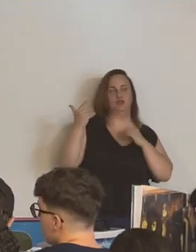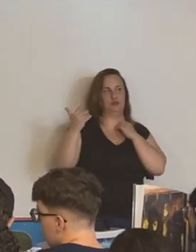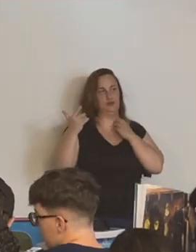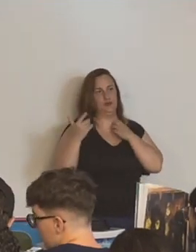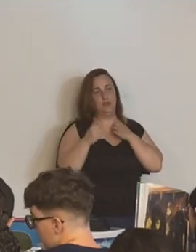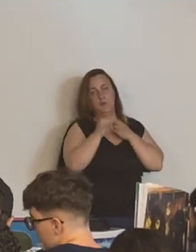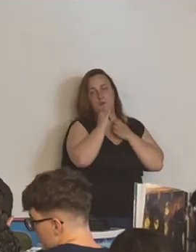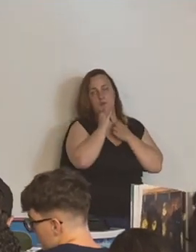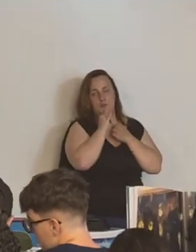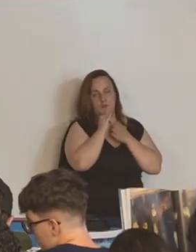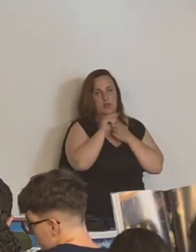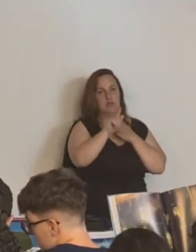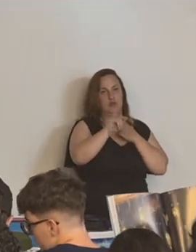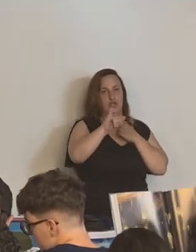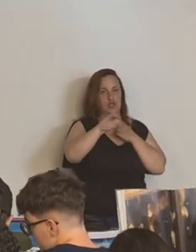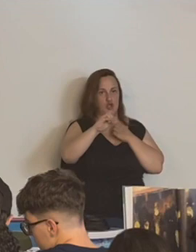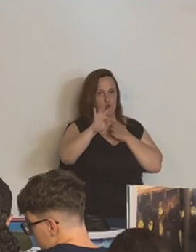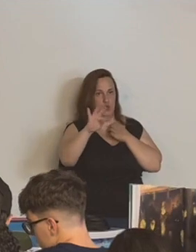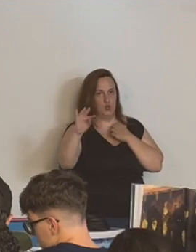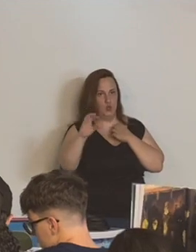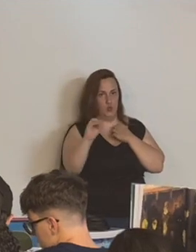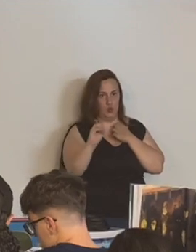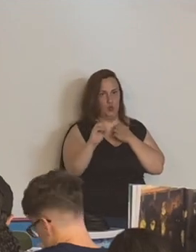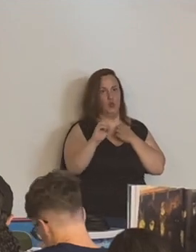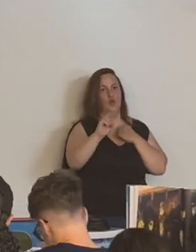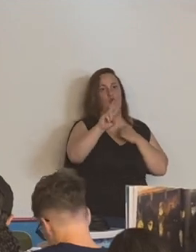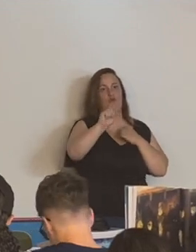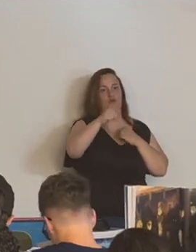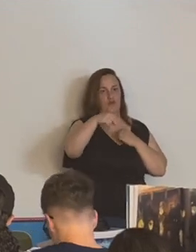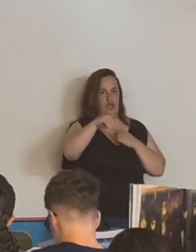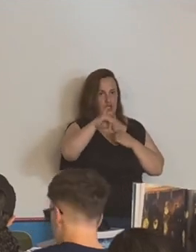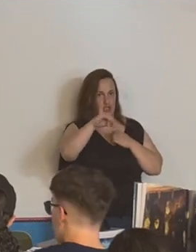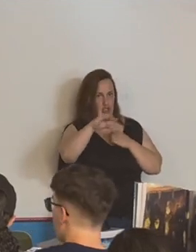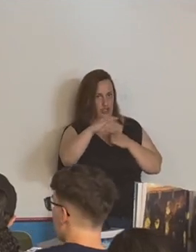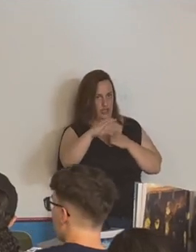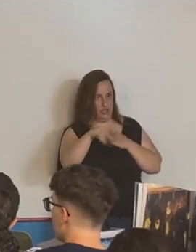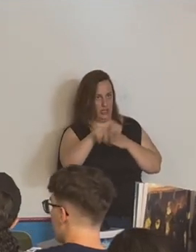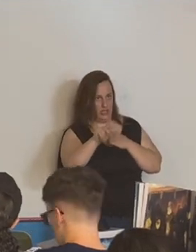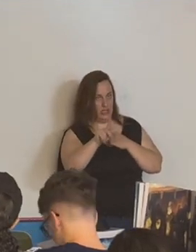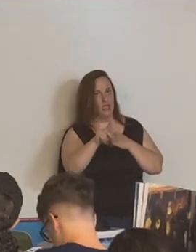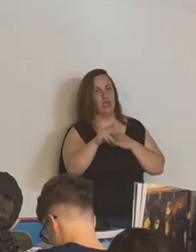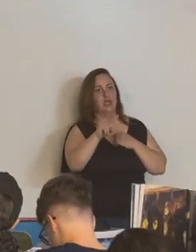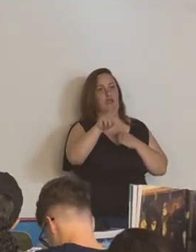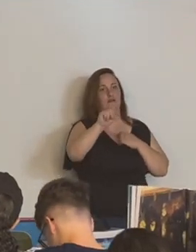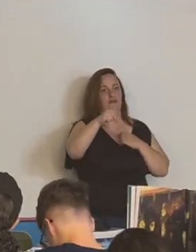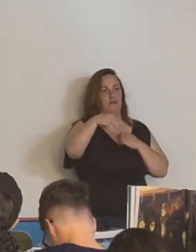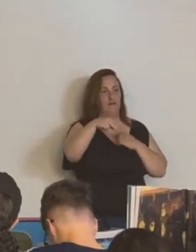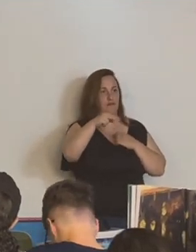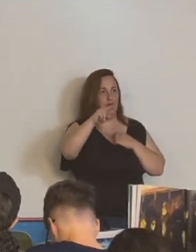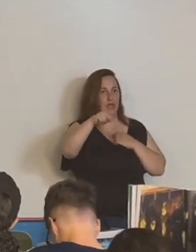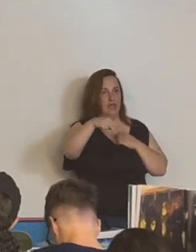Giotto, Van Dyck, Van Eyck, vários outros pintores.